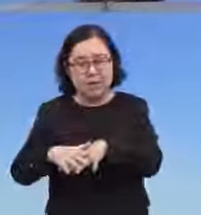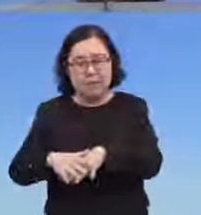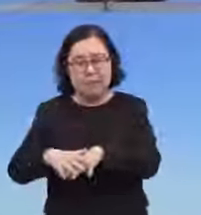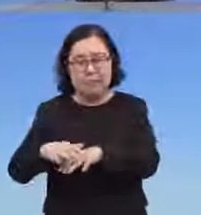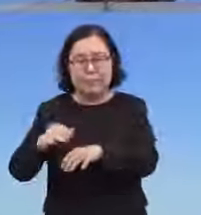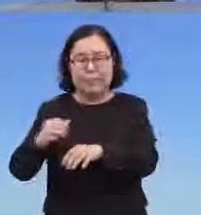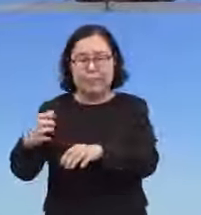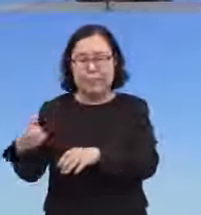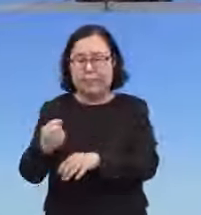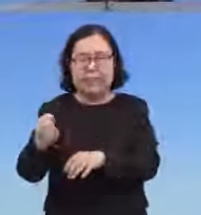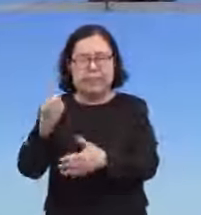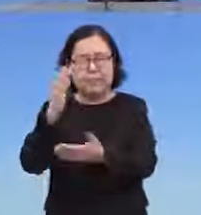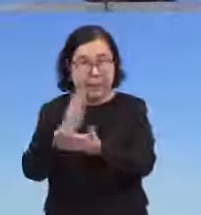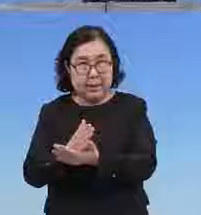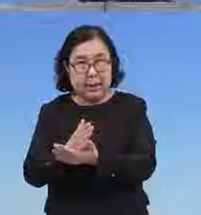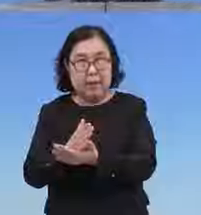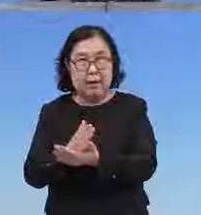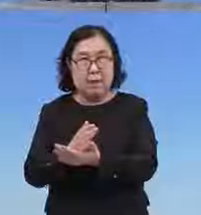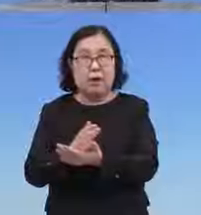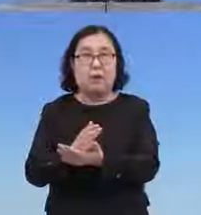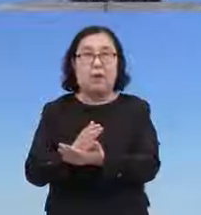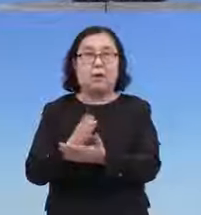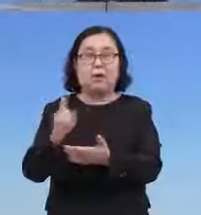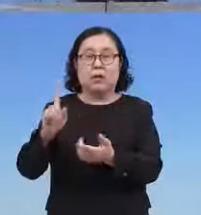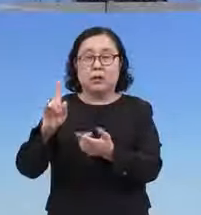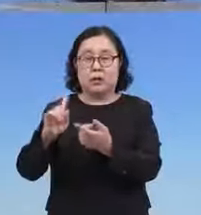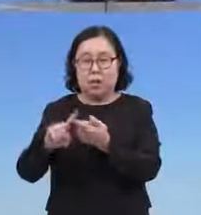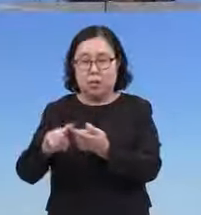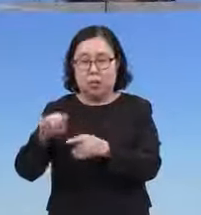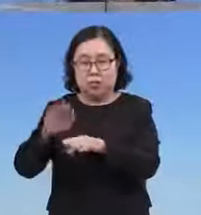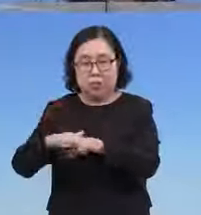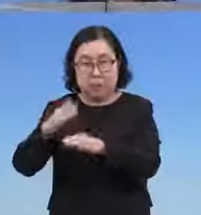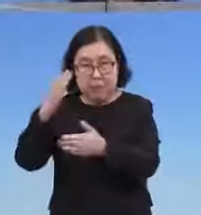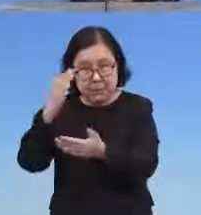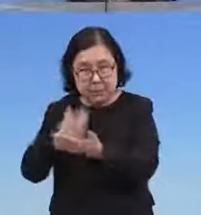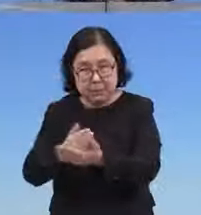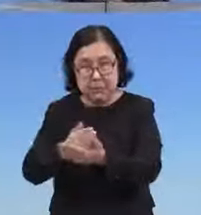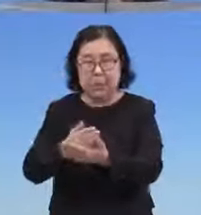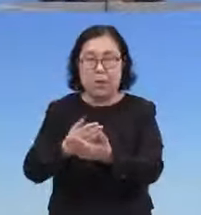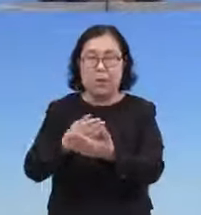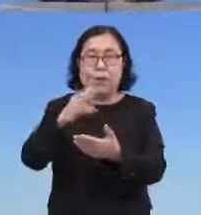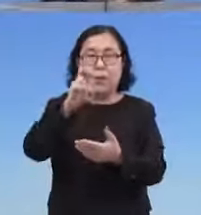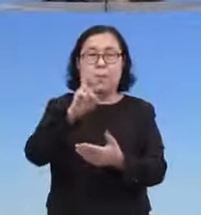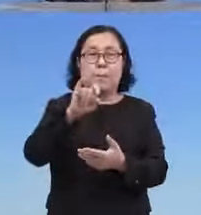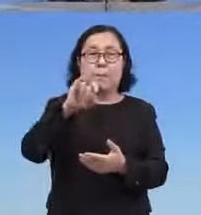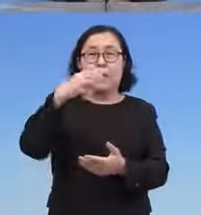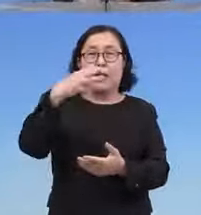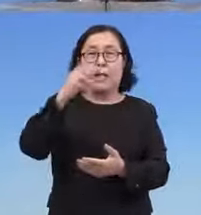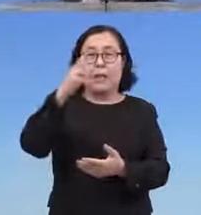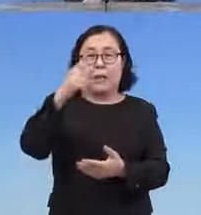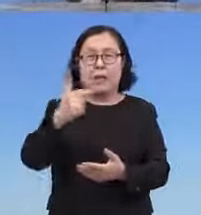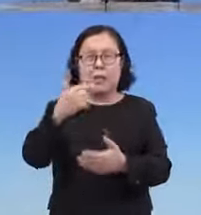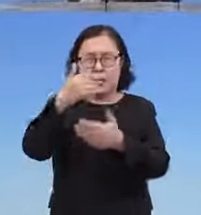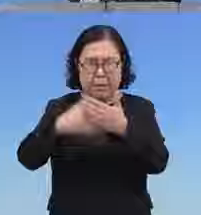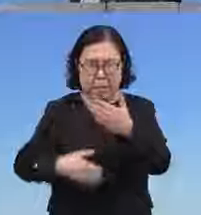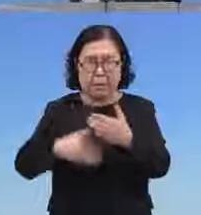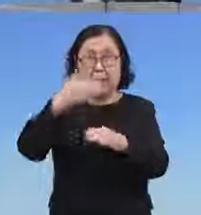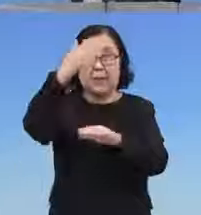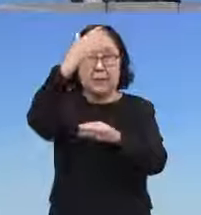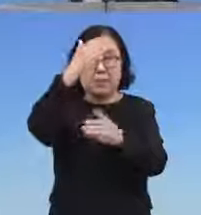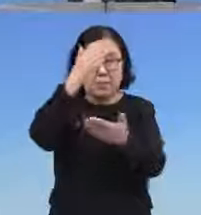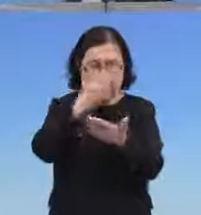만지작거리지 마시기를 바랍니다. 여기 찔끔 저기 찔끔 여차하면 돌아갈 생각하는 거 안 됩니다. 오늘 이 말씀